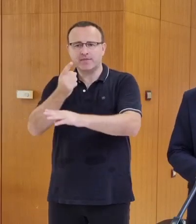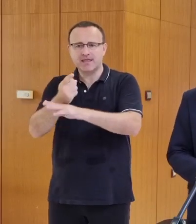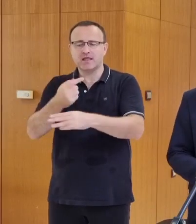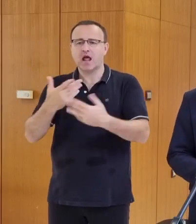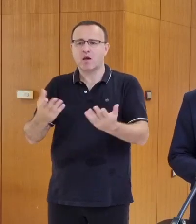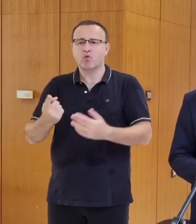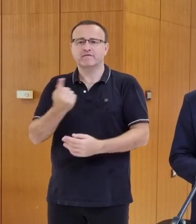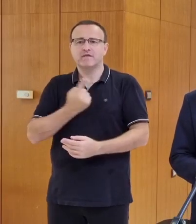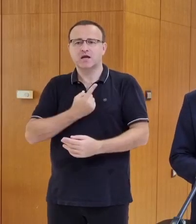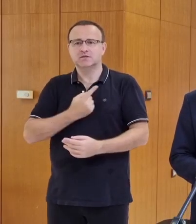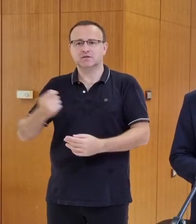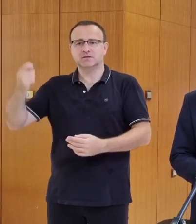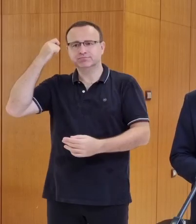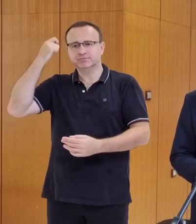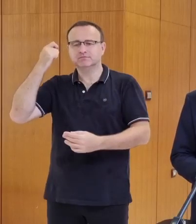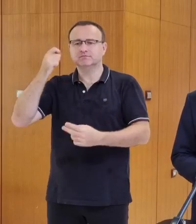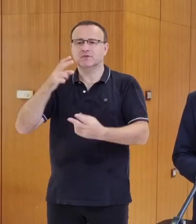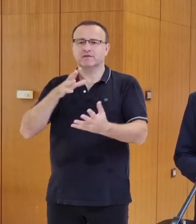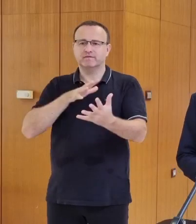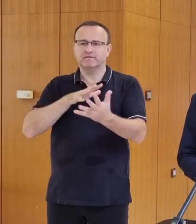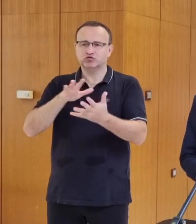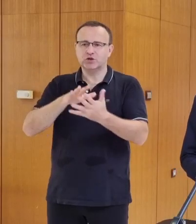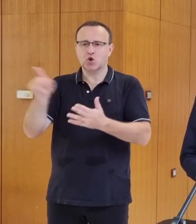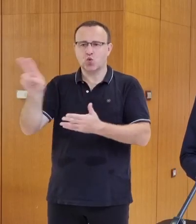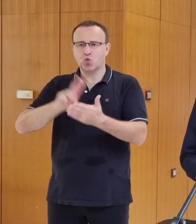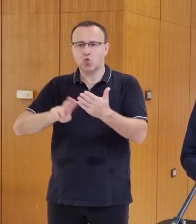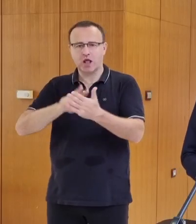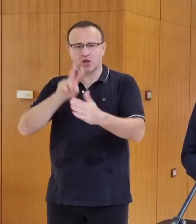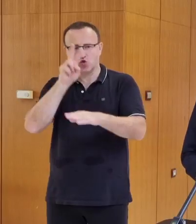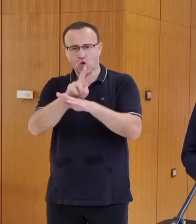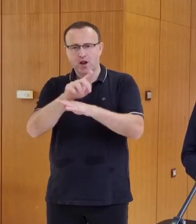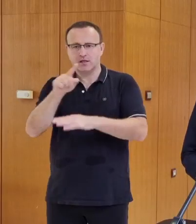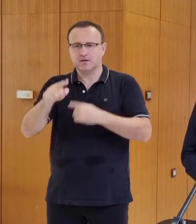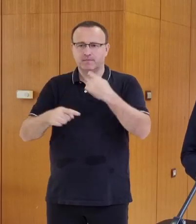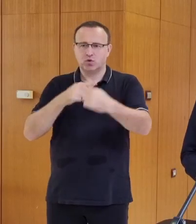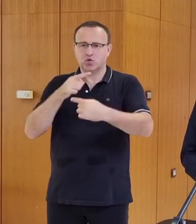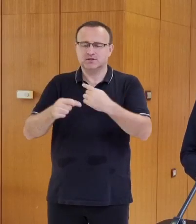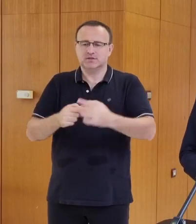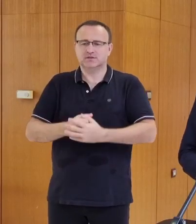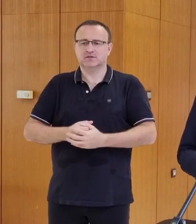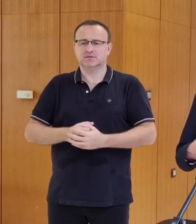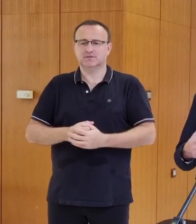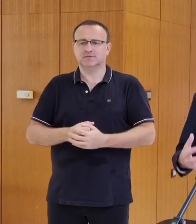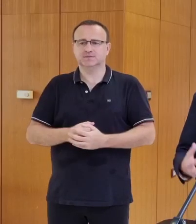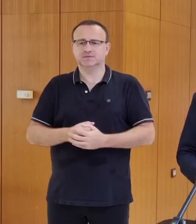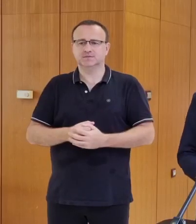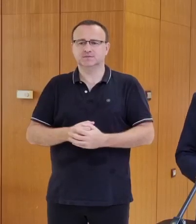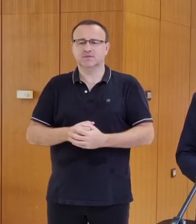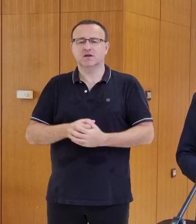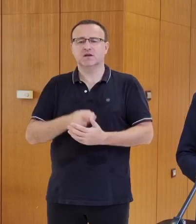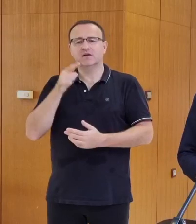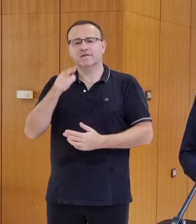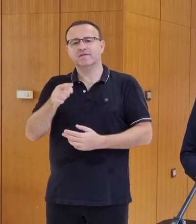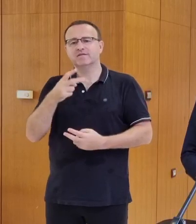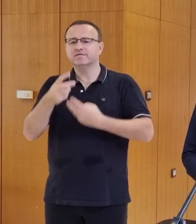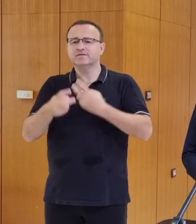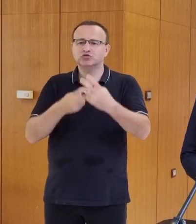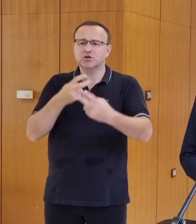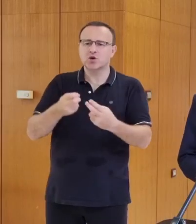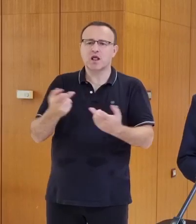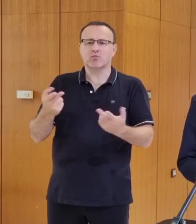je práve prešetriť úrad pre dohľad. Ten proces, by som povedal, došetrovania